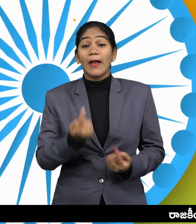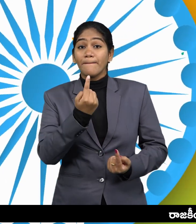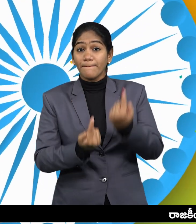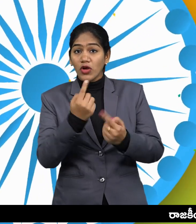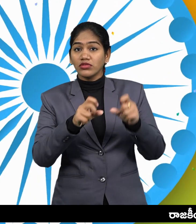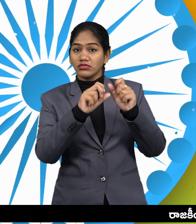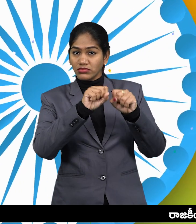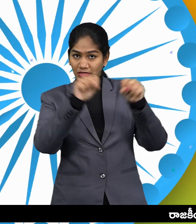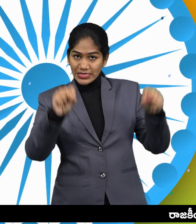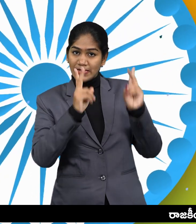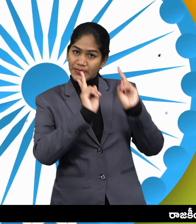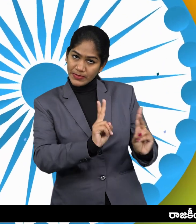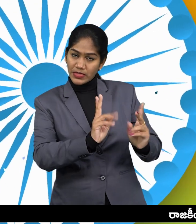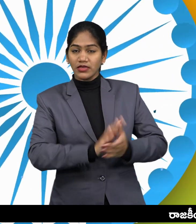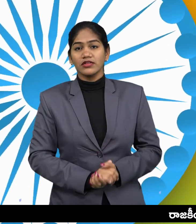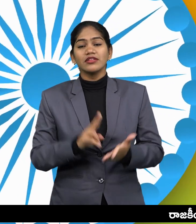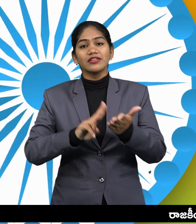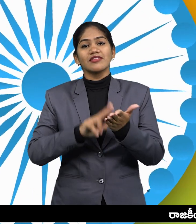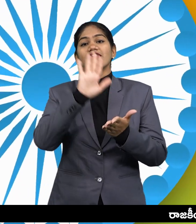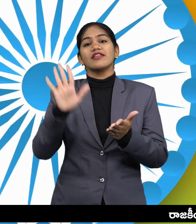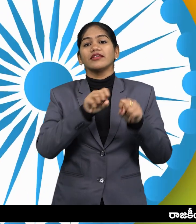రాజకీయ స్థిరత్వానికి హామీ ఇస్తుంది.